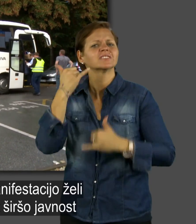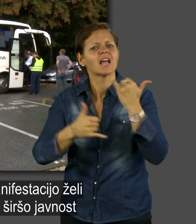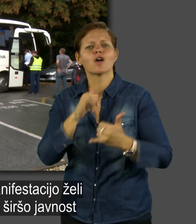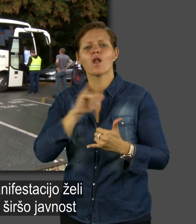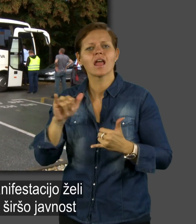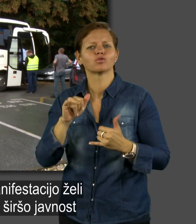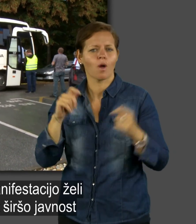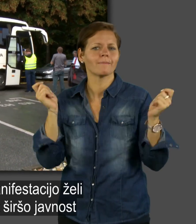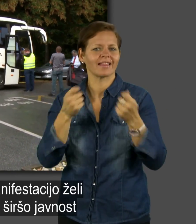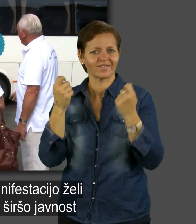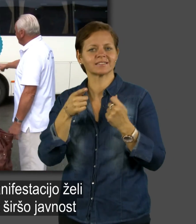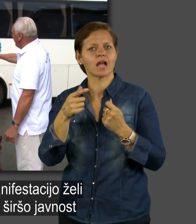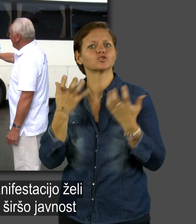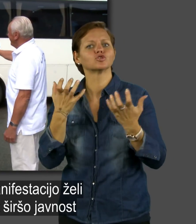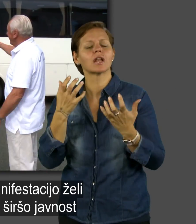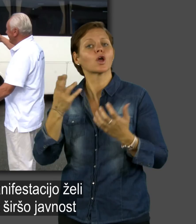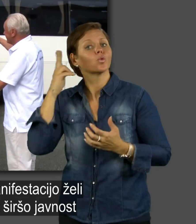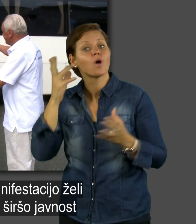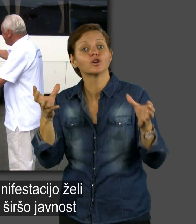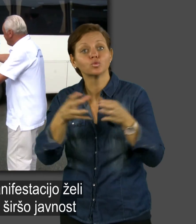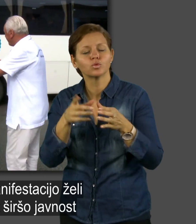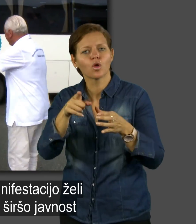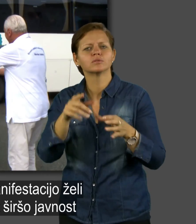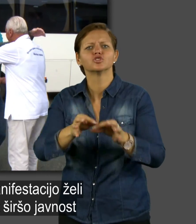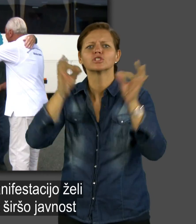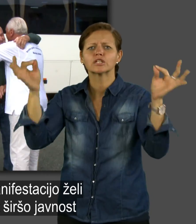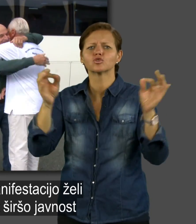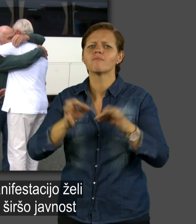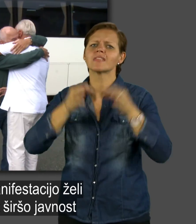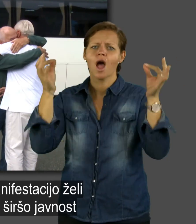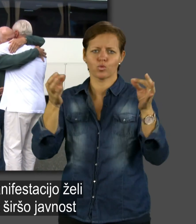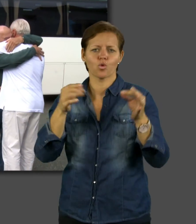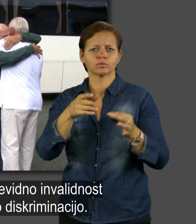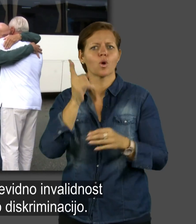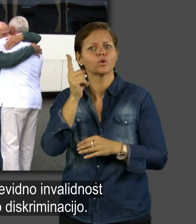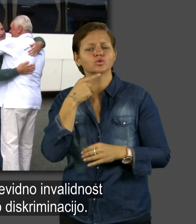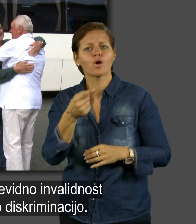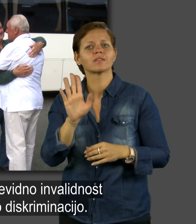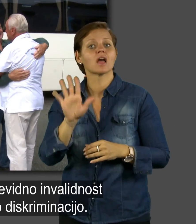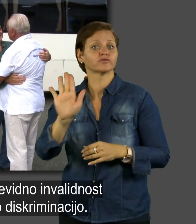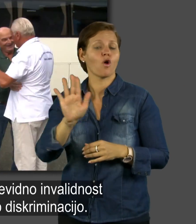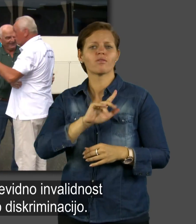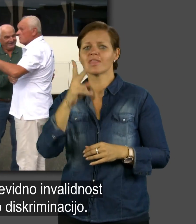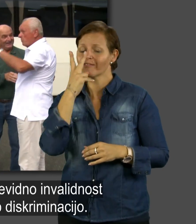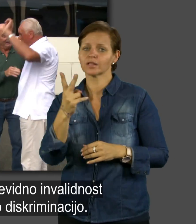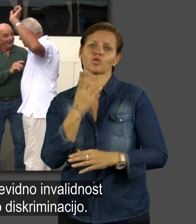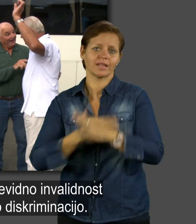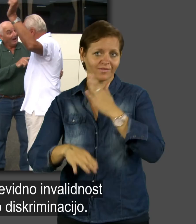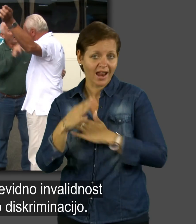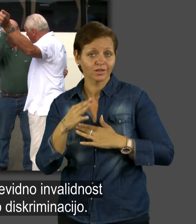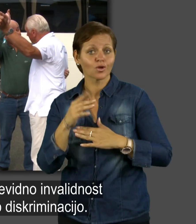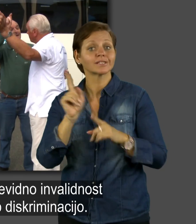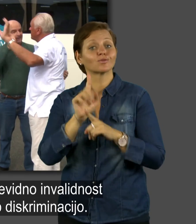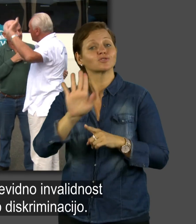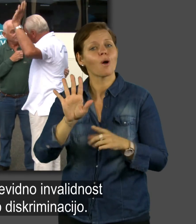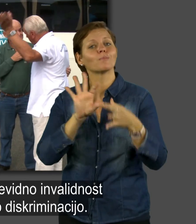Z vsakoletno manifestacijo želi gluha skupnost širšo javnost opozoriti na svojo nevidno invalidnost